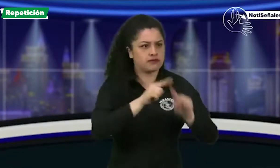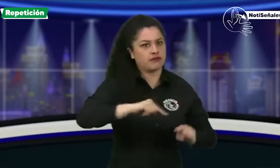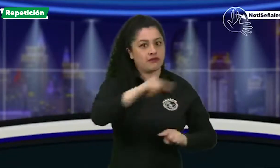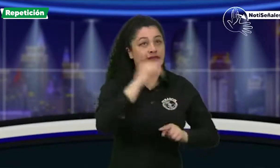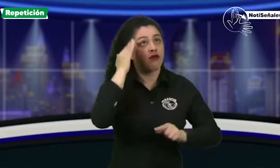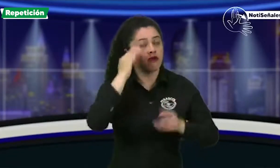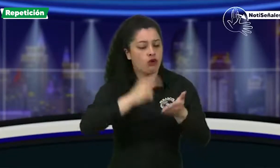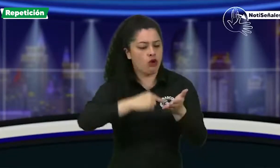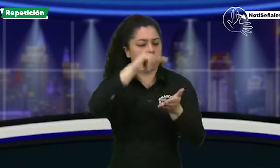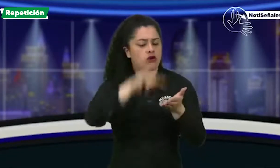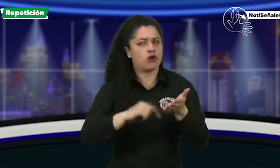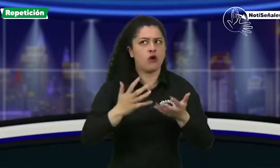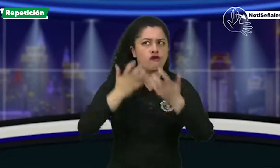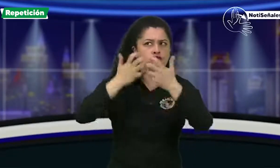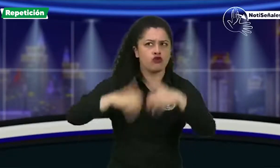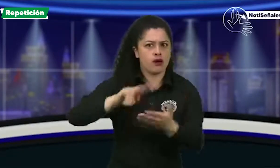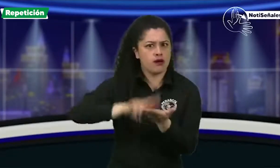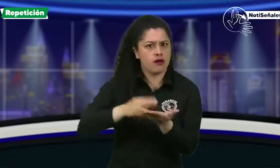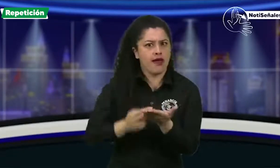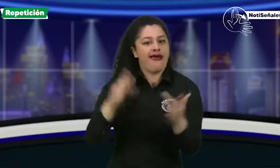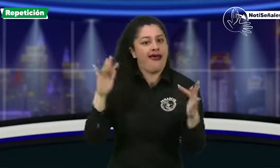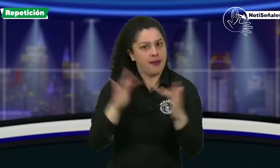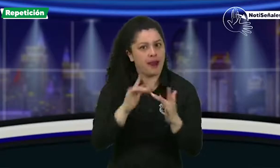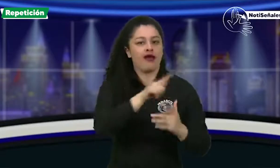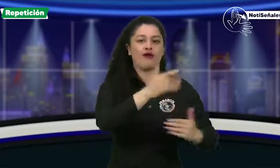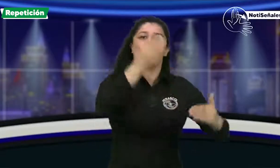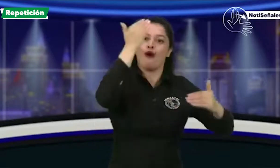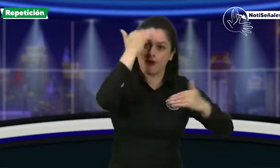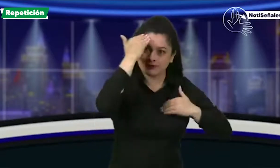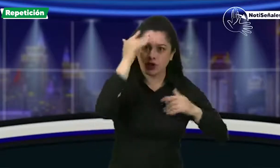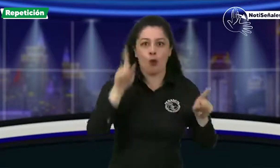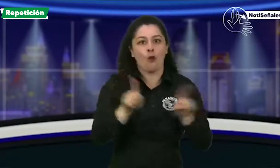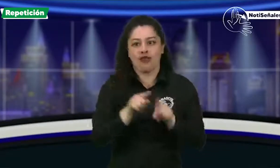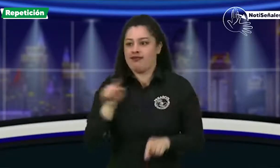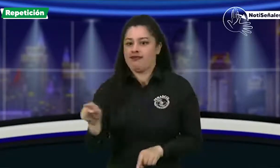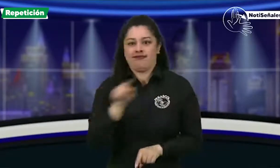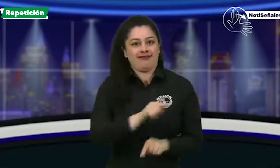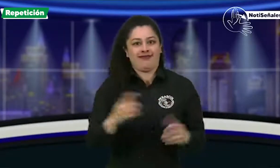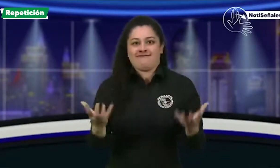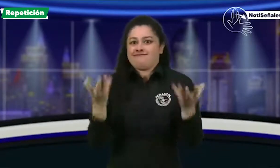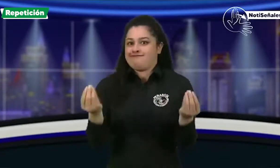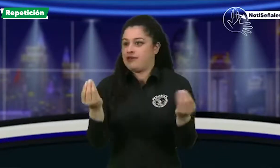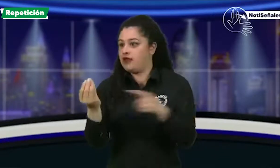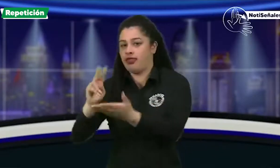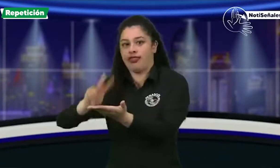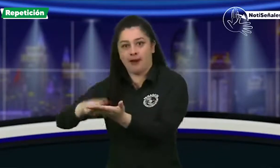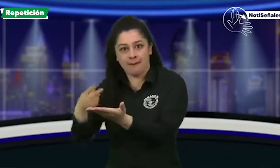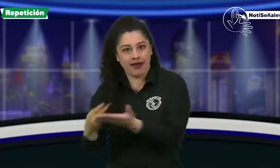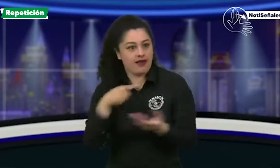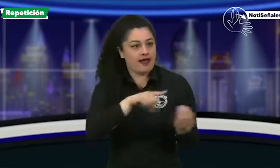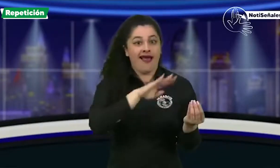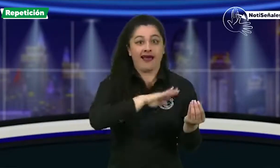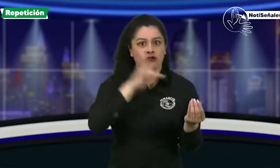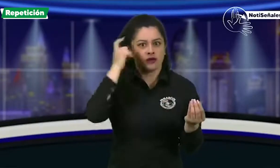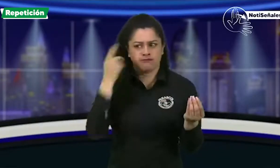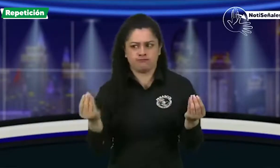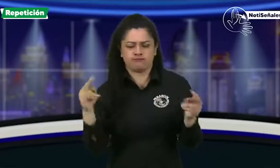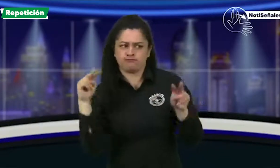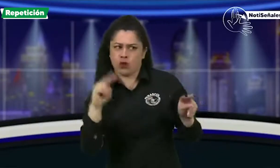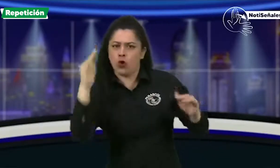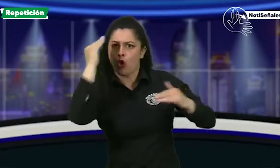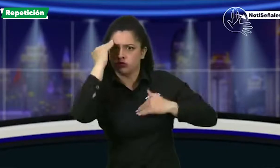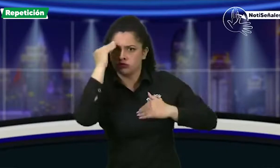ya bien las entidades de las gobernaciones y la alcaldía pues deben tener también la conciencia en las funciones del intérprete también los